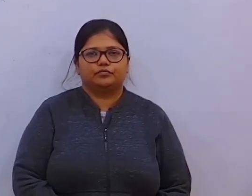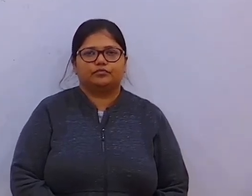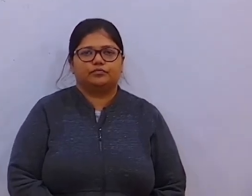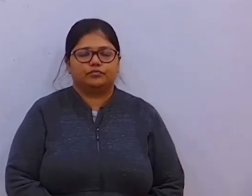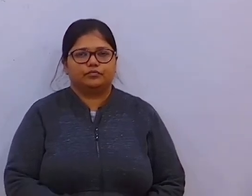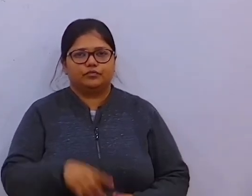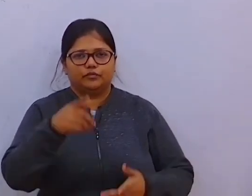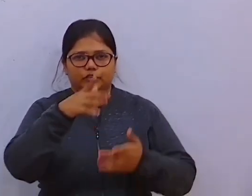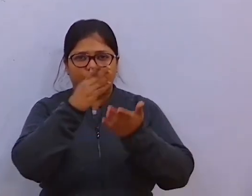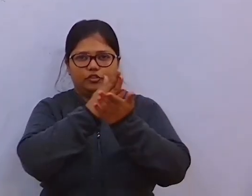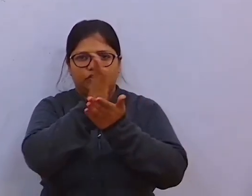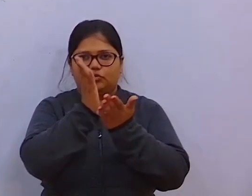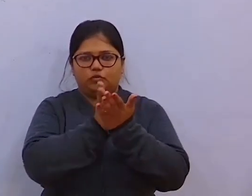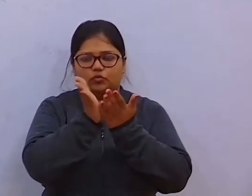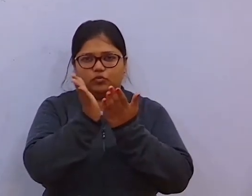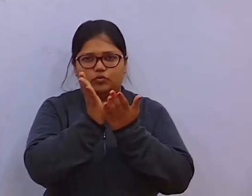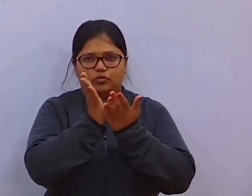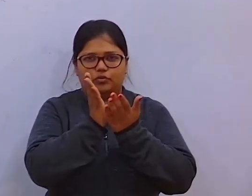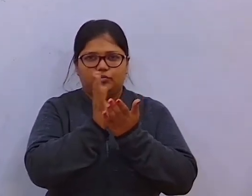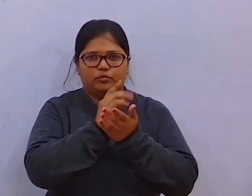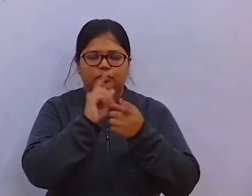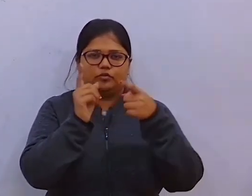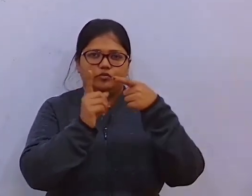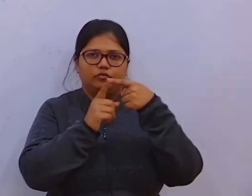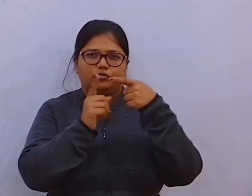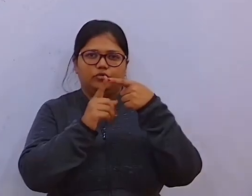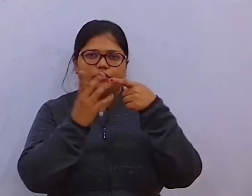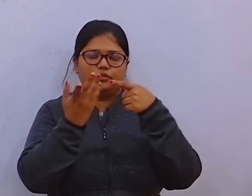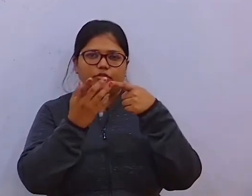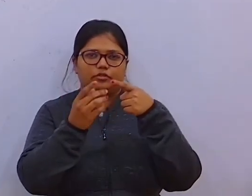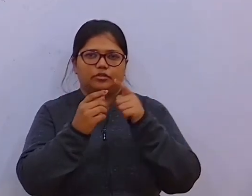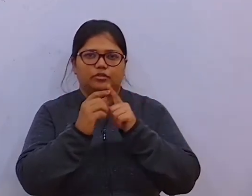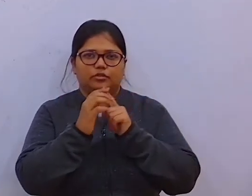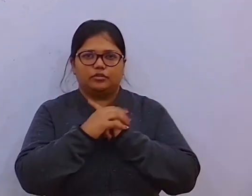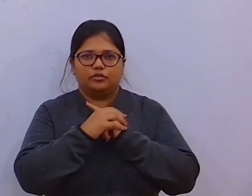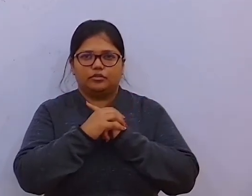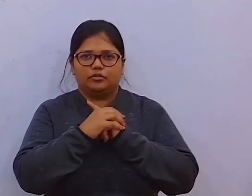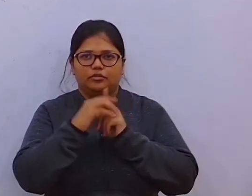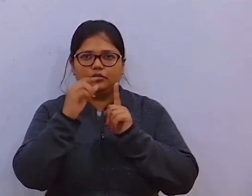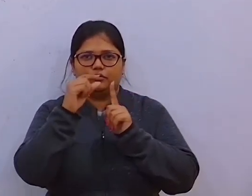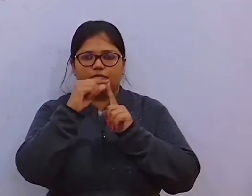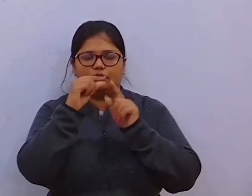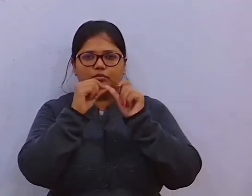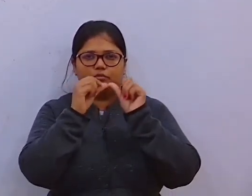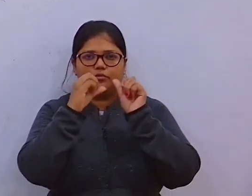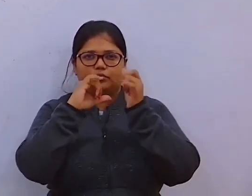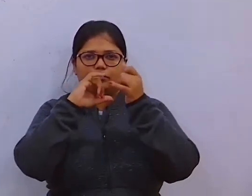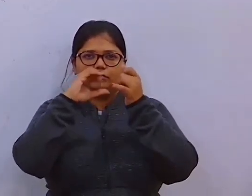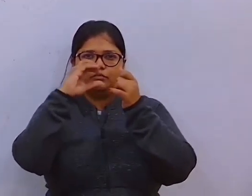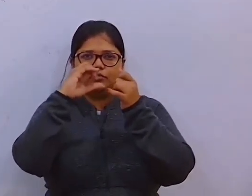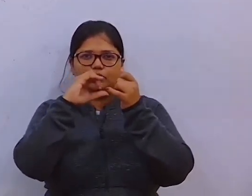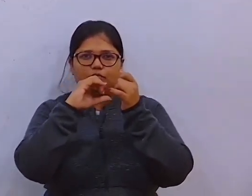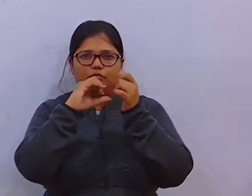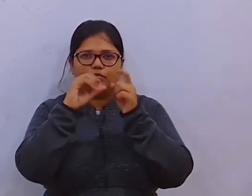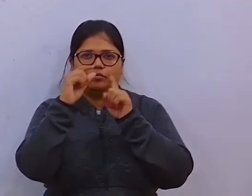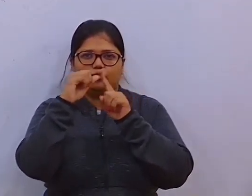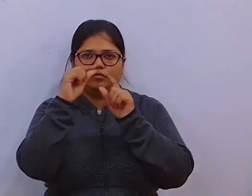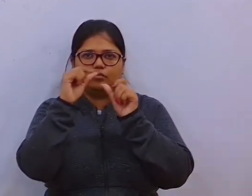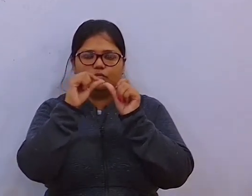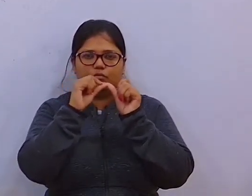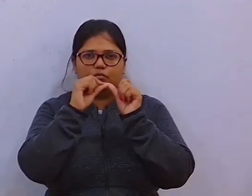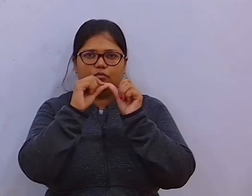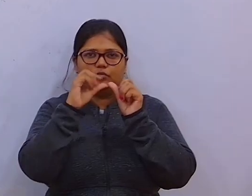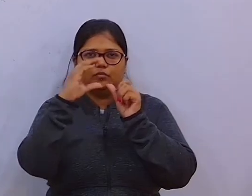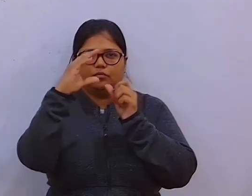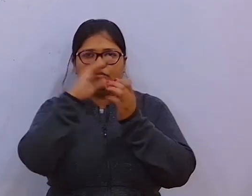है, पहला है आपका पछुआ पवने का नाम सुने क्या? ये वही है ना। तो पहले क्या आएगा? पछुआ या